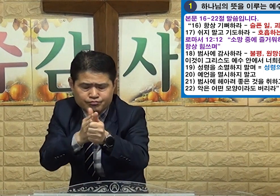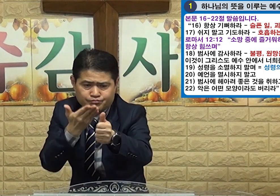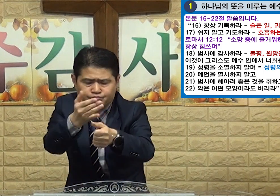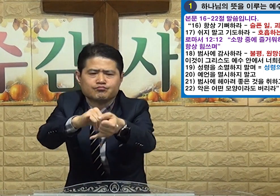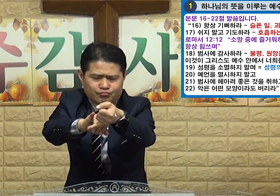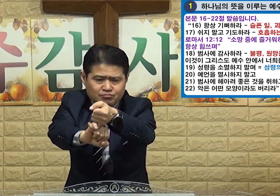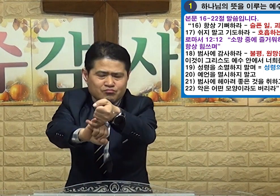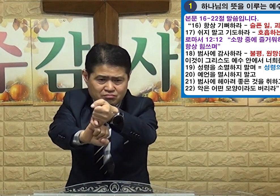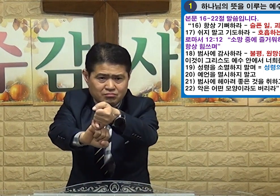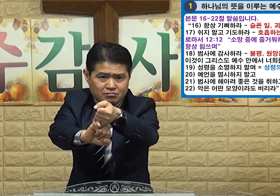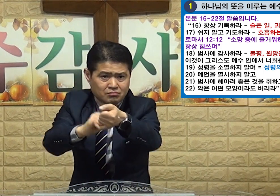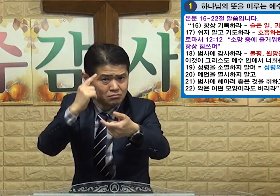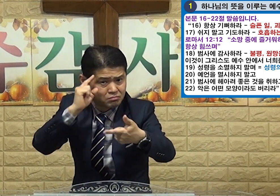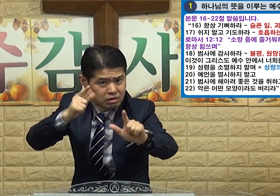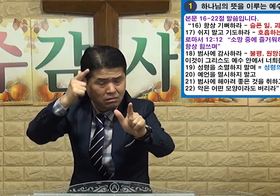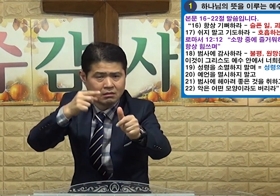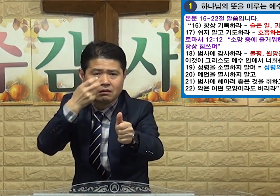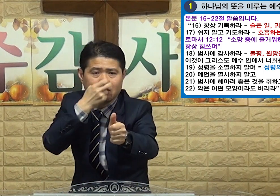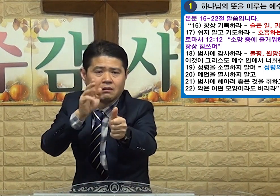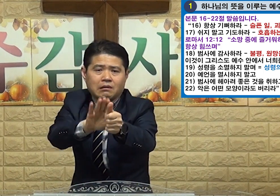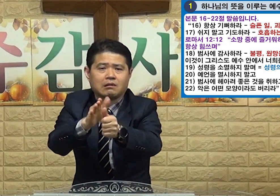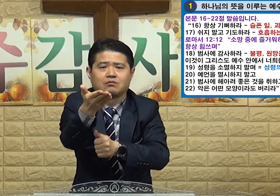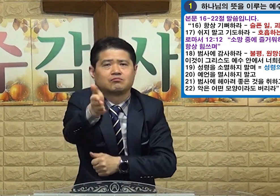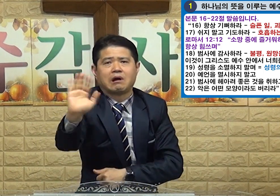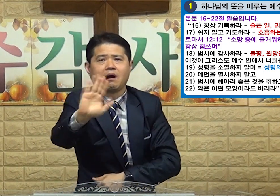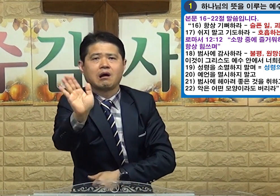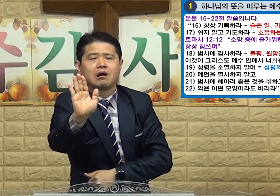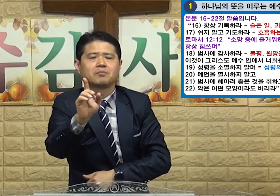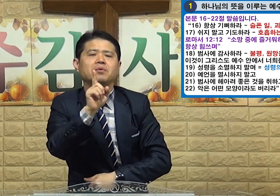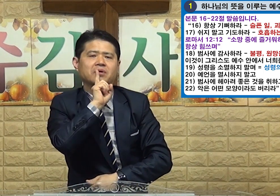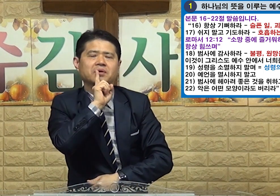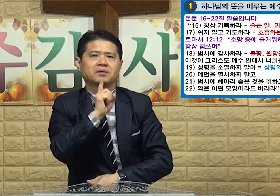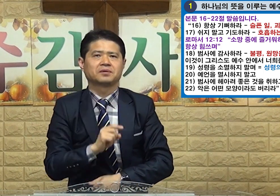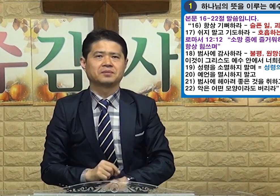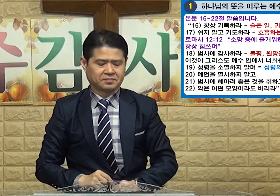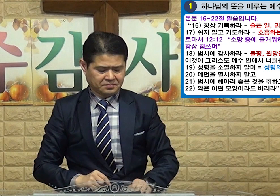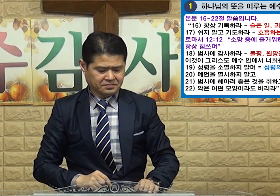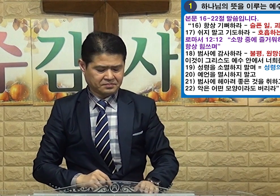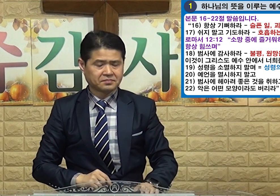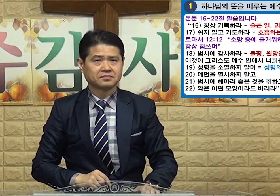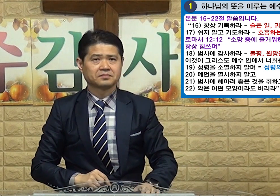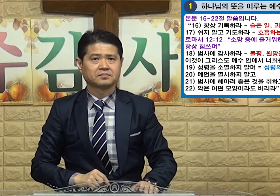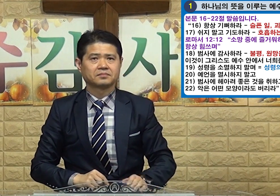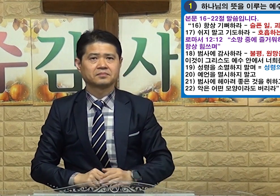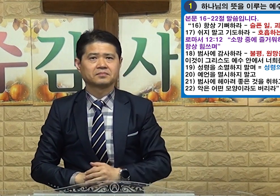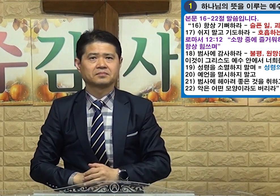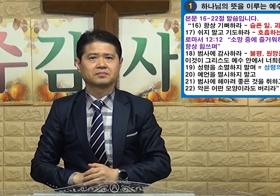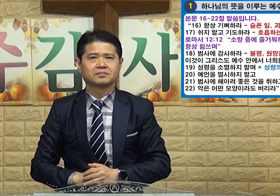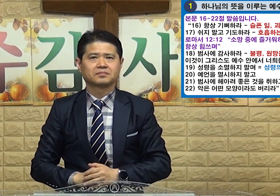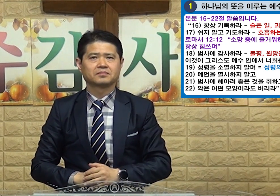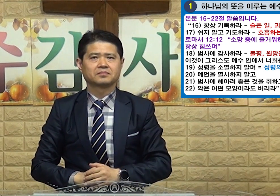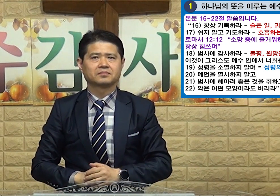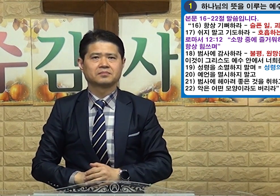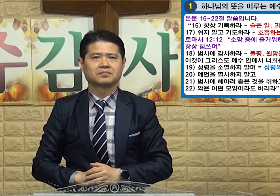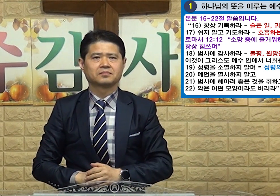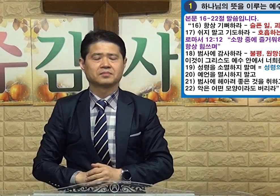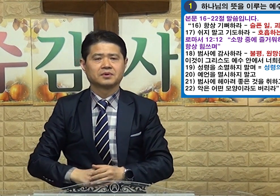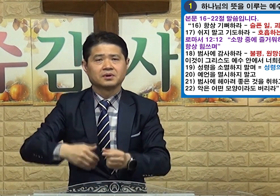우리의 성령에게 위로를 거할 것입니다. 우리에게 거저 위로를 주시지 않습니다.